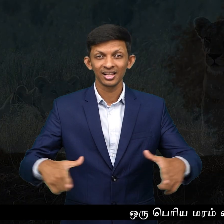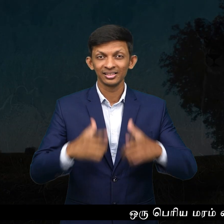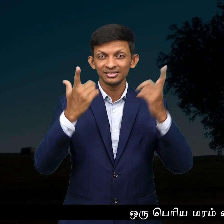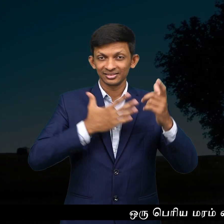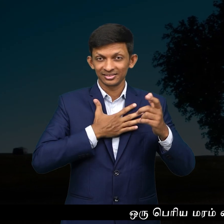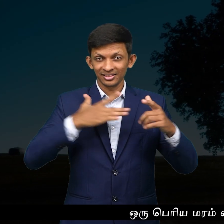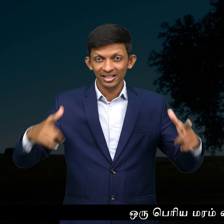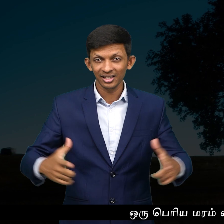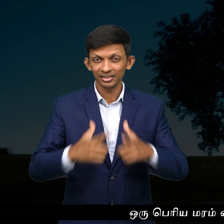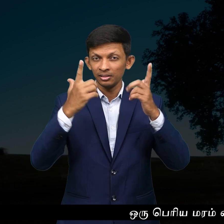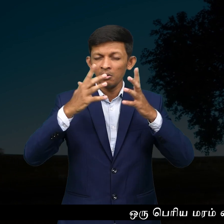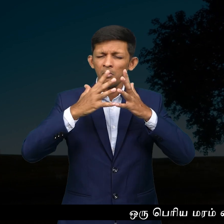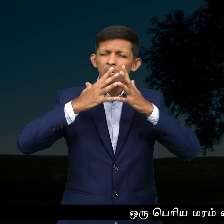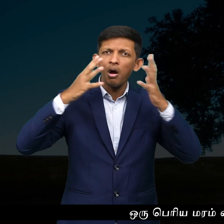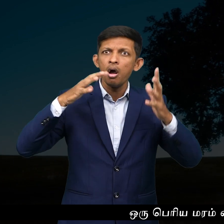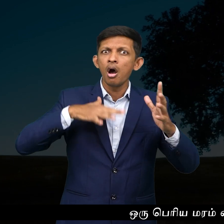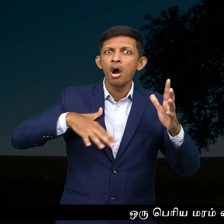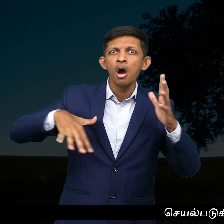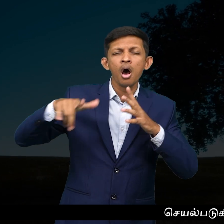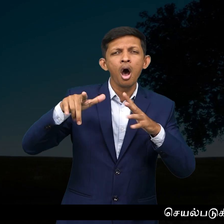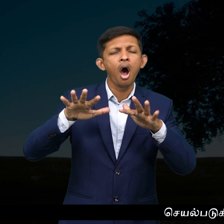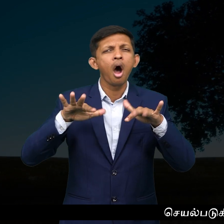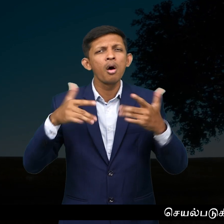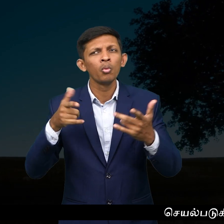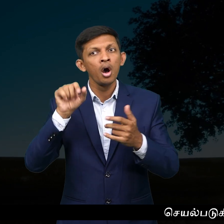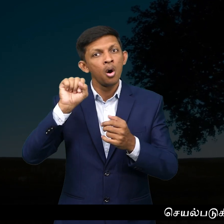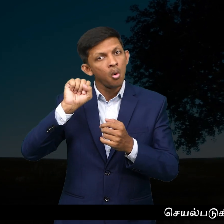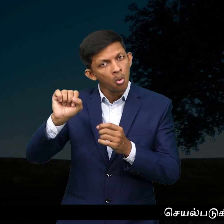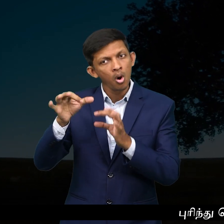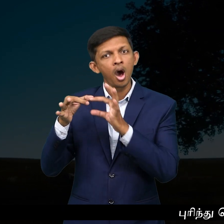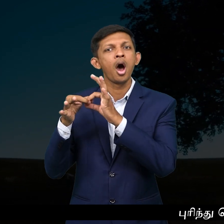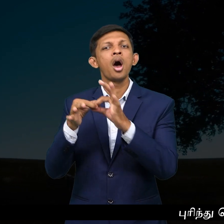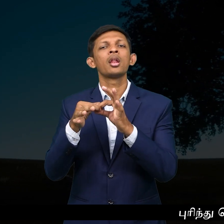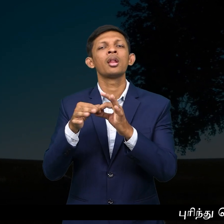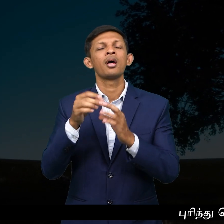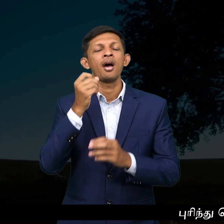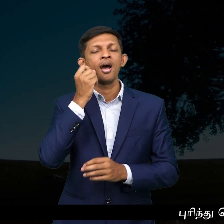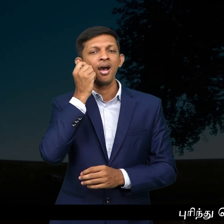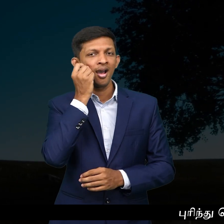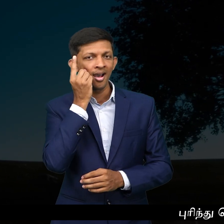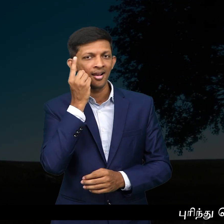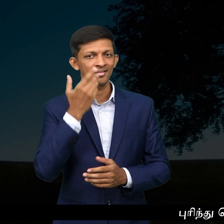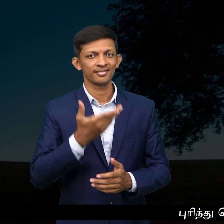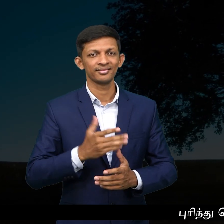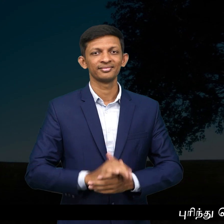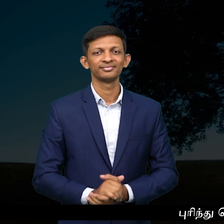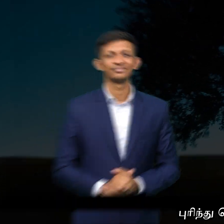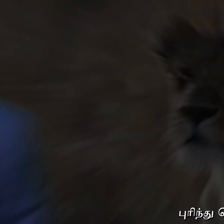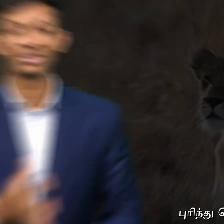ஒரு பெரிய மரம் எவ்வாறு வாழ்விடமாக செயல்படுகிறது என்பதை புரிந்து கொள்வீர்கள்.